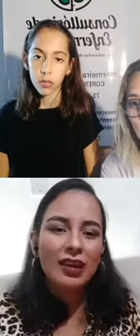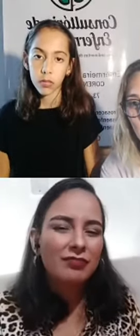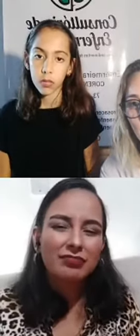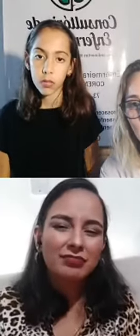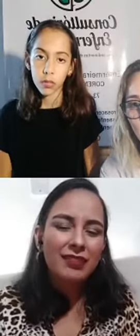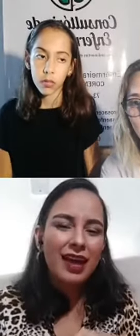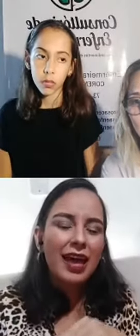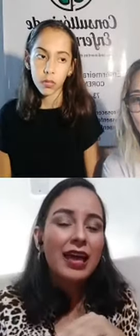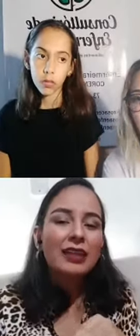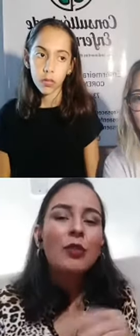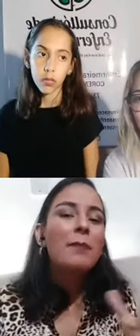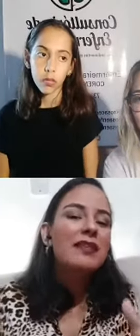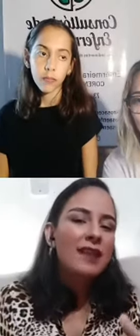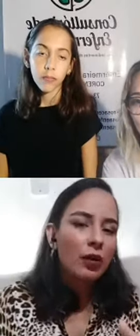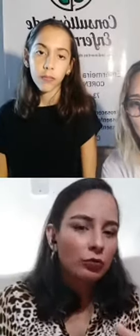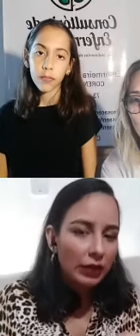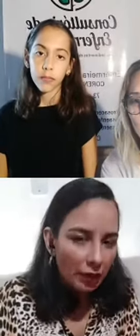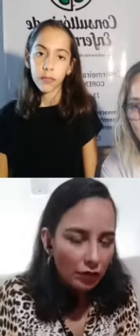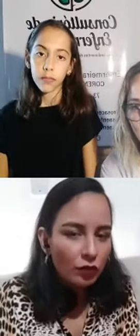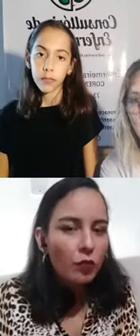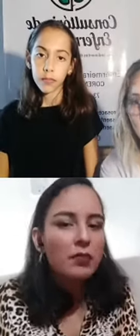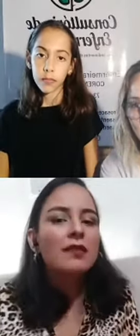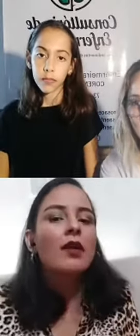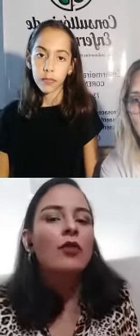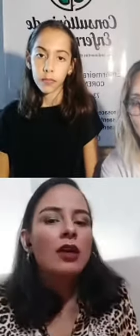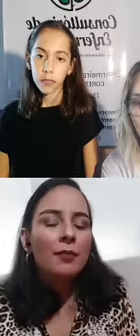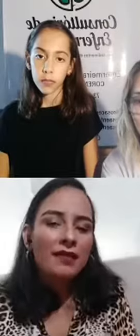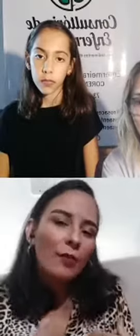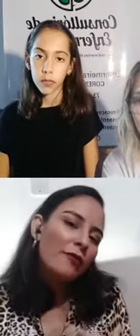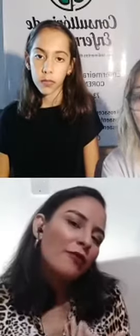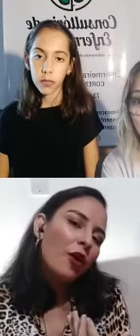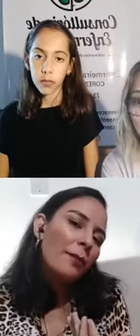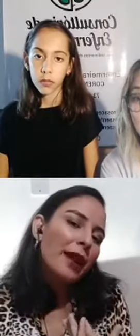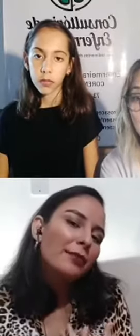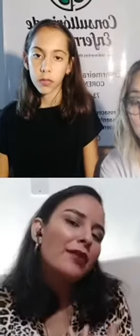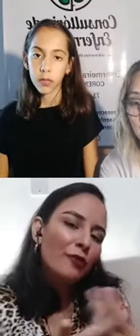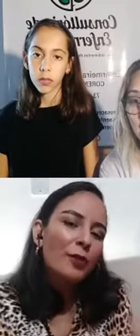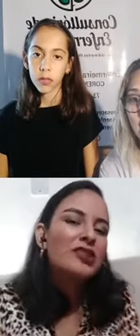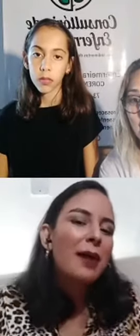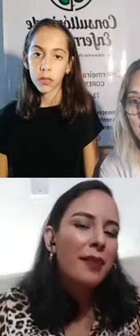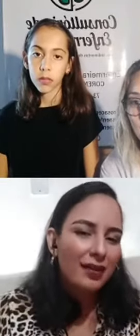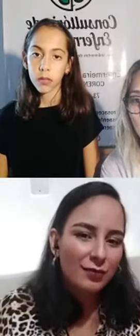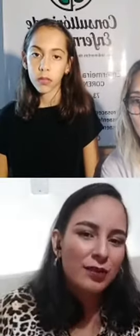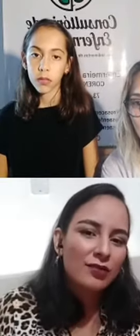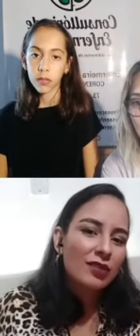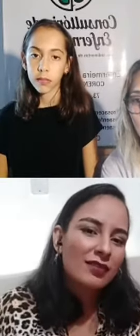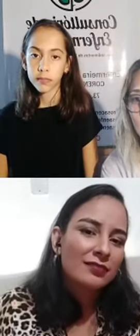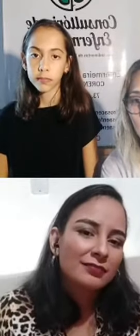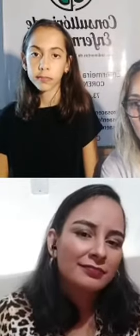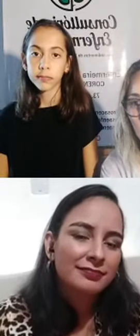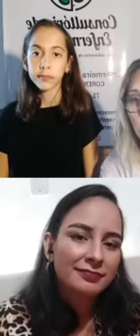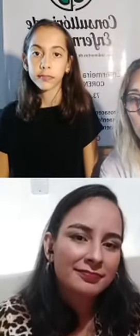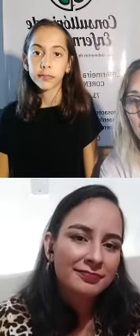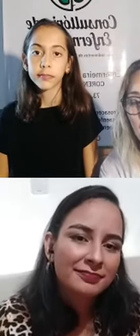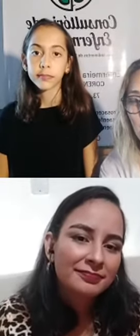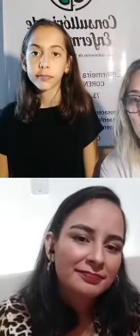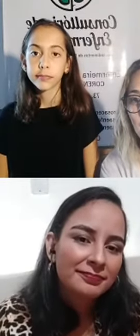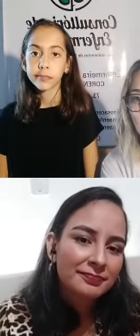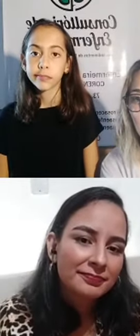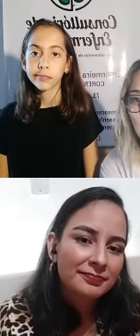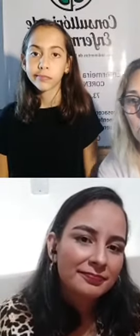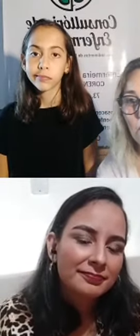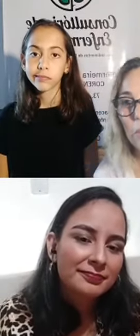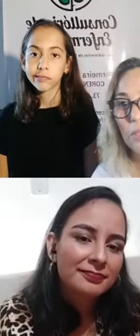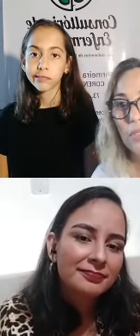que não é missão, não encaro isso como missão, mas é uma forma, para mim, uma forma de amar as pessoas.